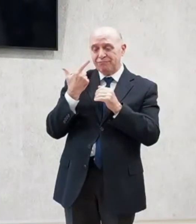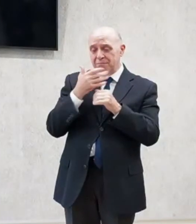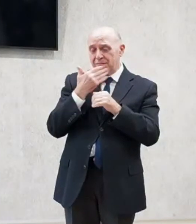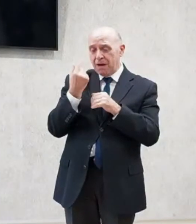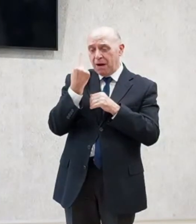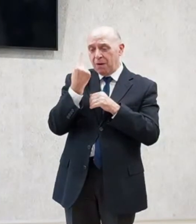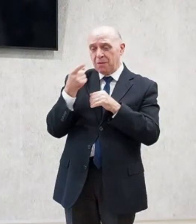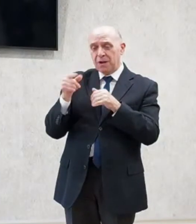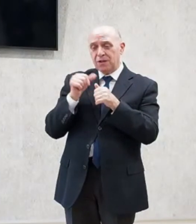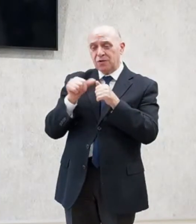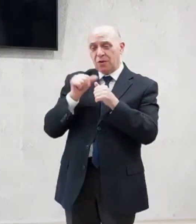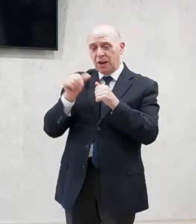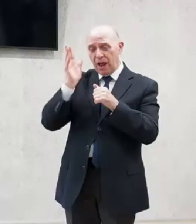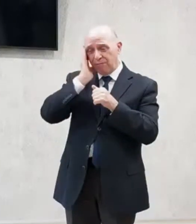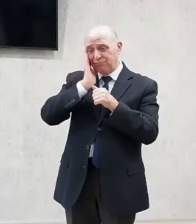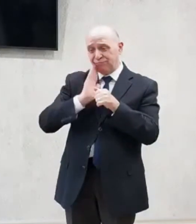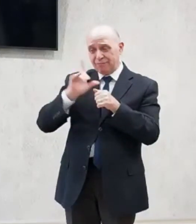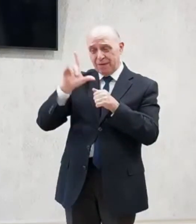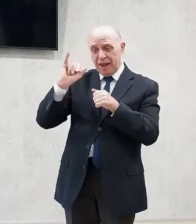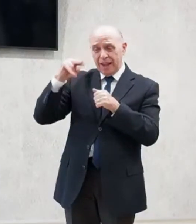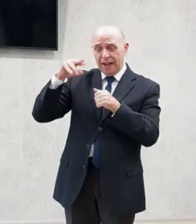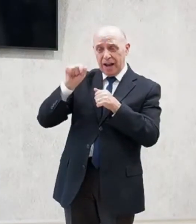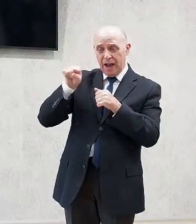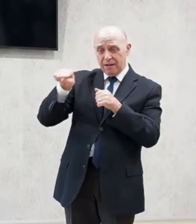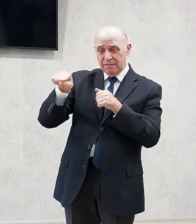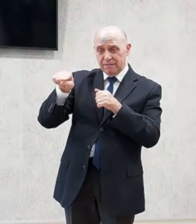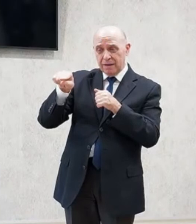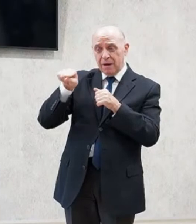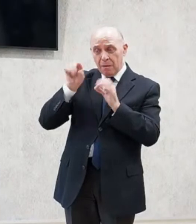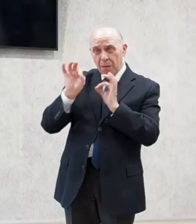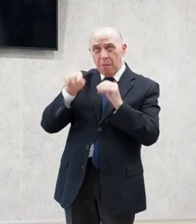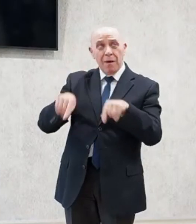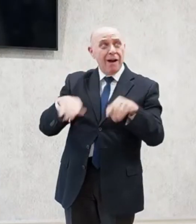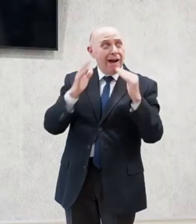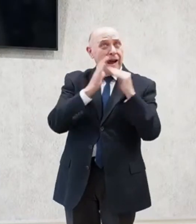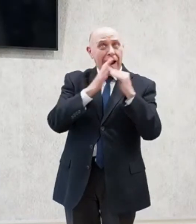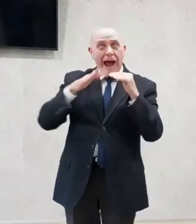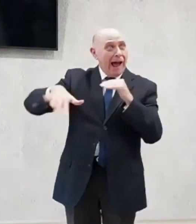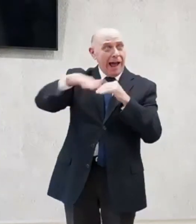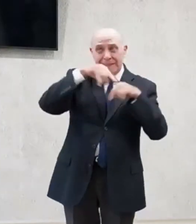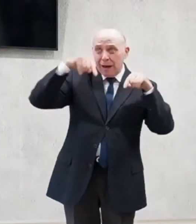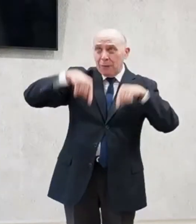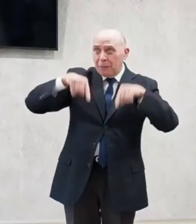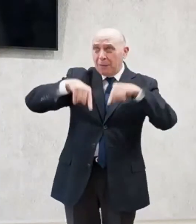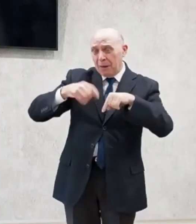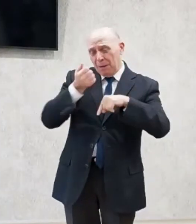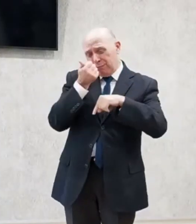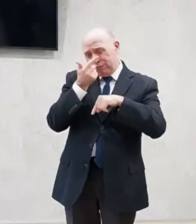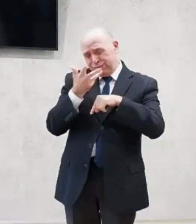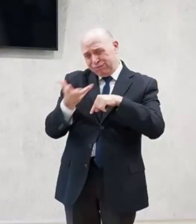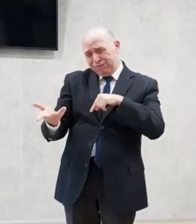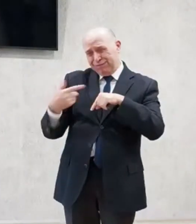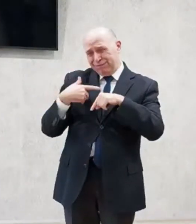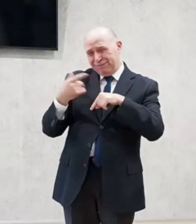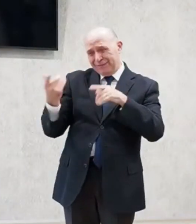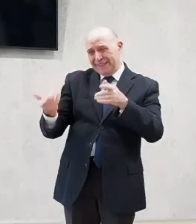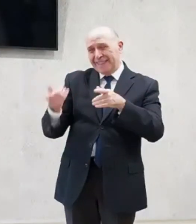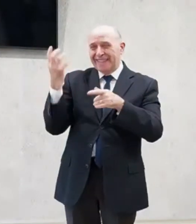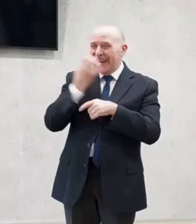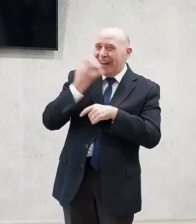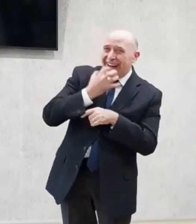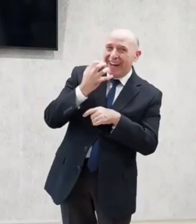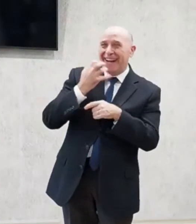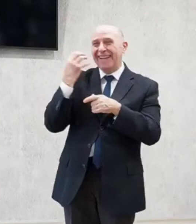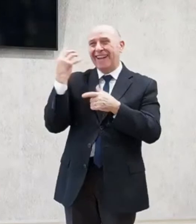venuta a mancare la nostra cara sorella Lina quella stessa casa in cui tante volte L'abbiamo sentita ridere